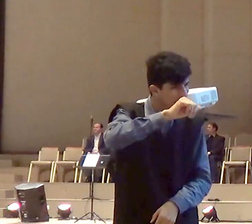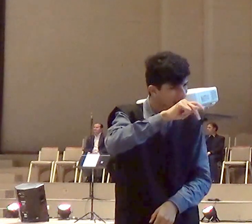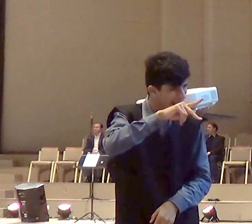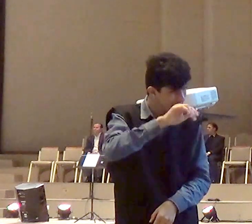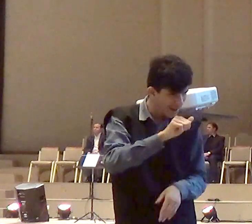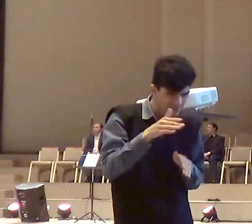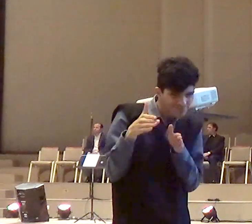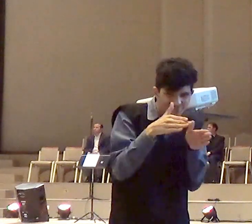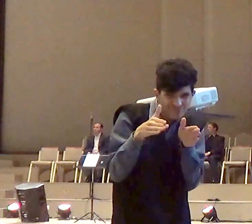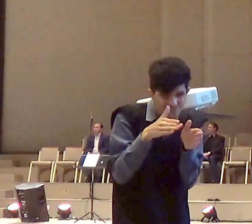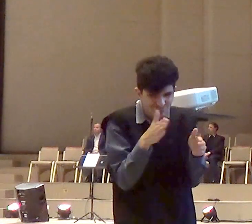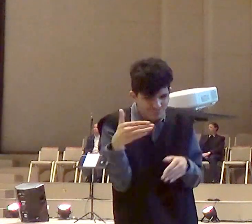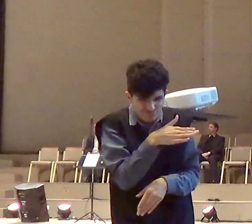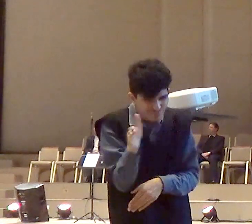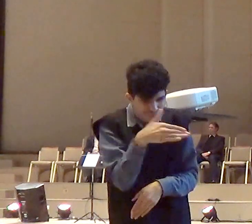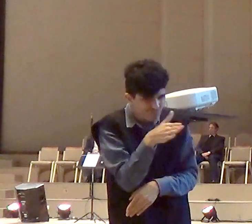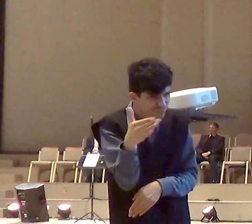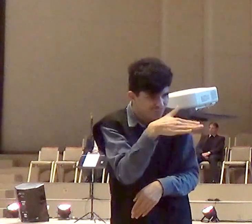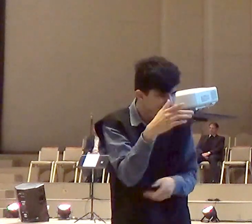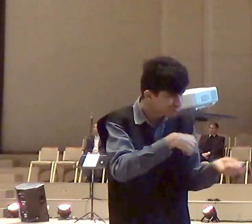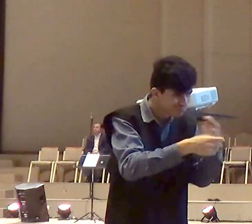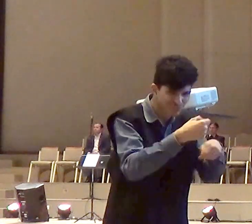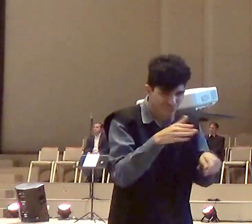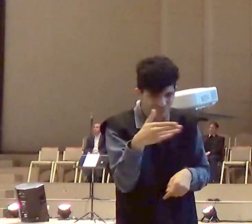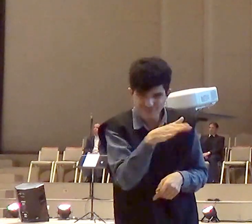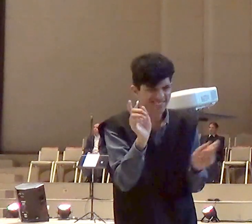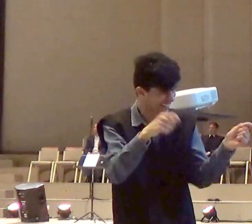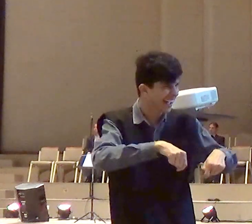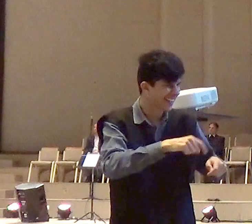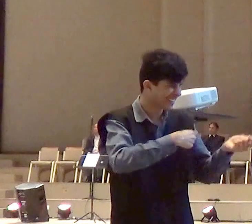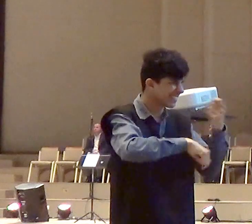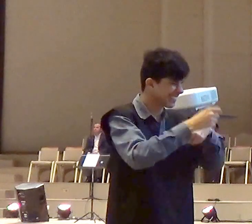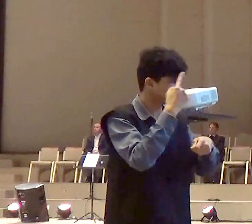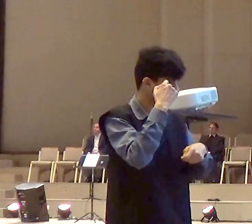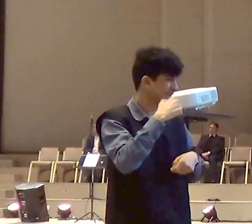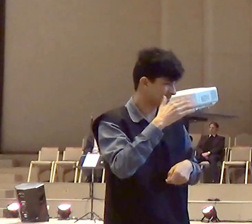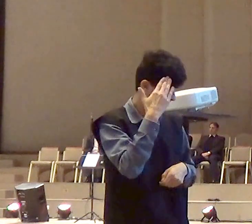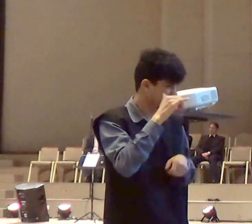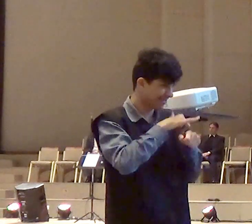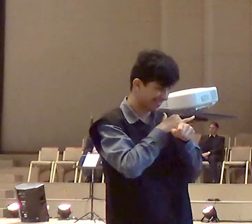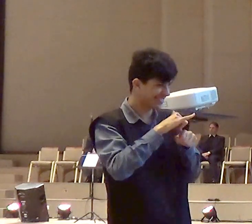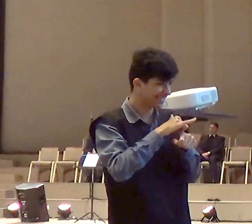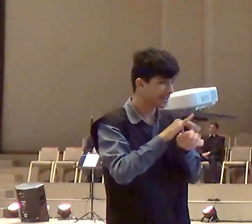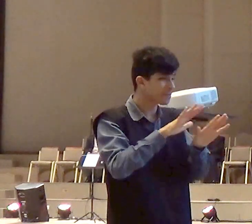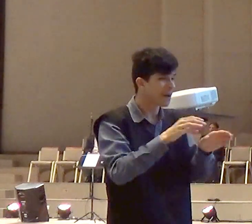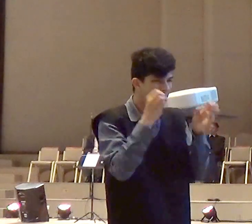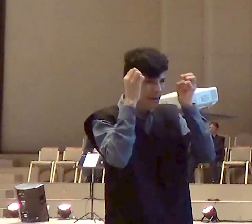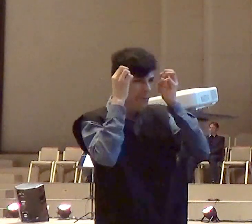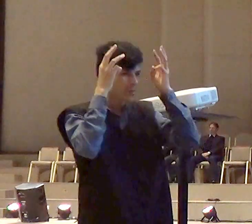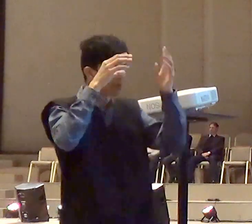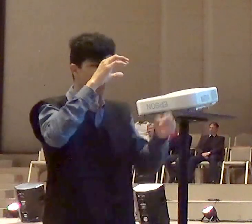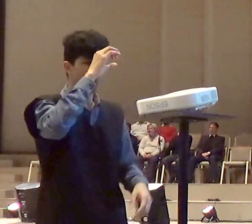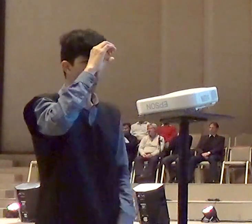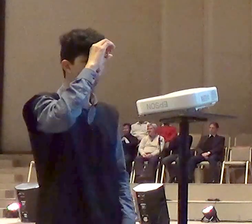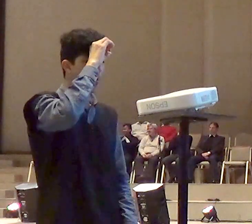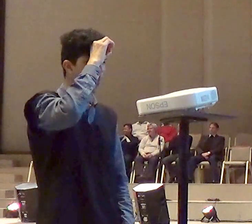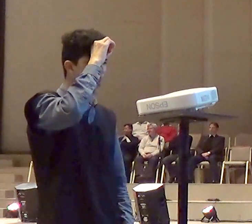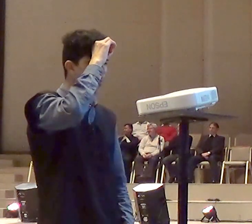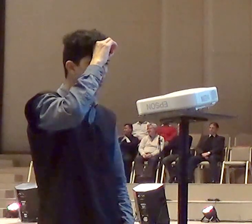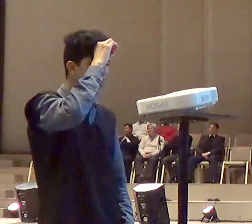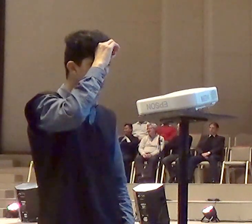já você sabe onde tem água não não precisa Como assim não precisa nós vamos seguir a nuvem